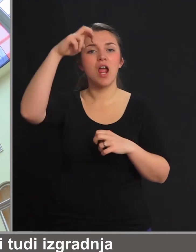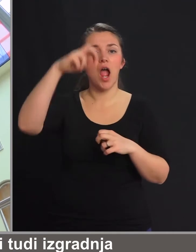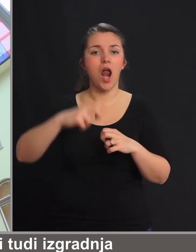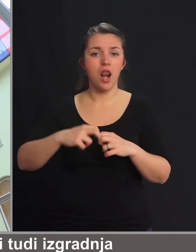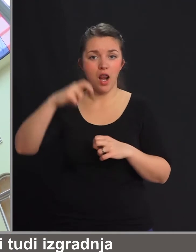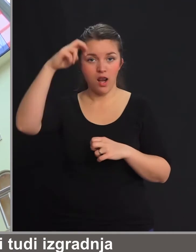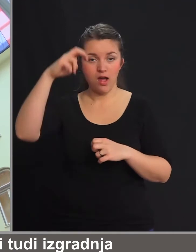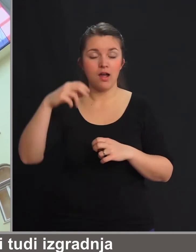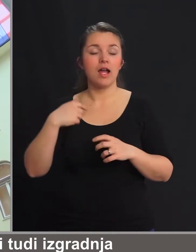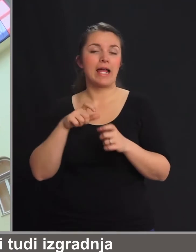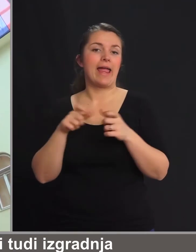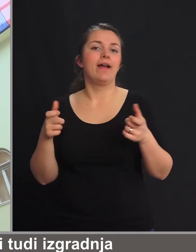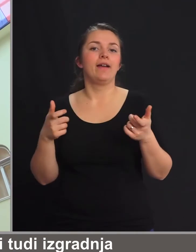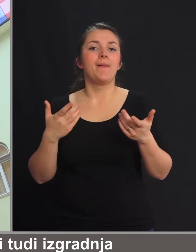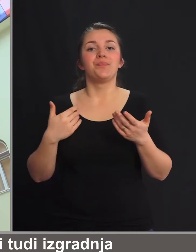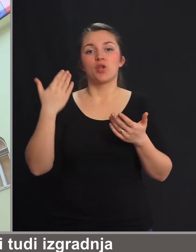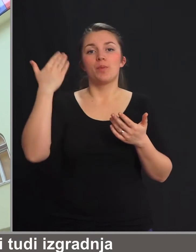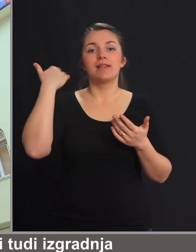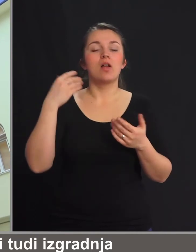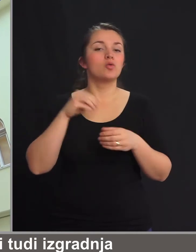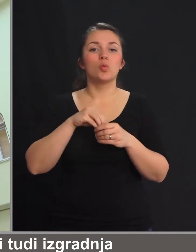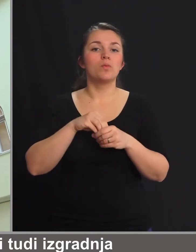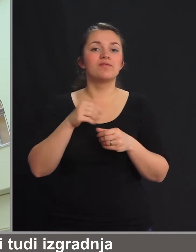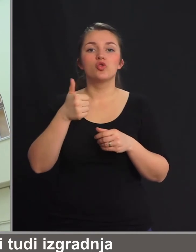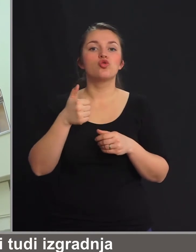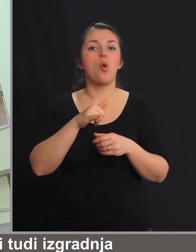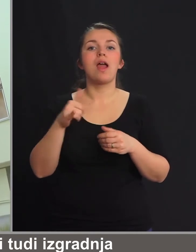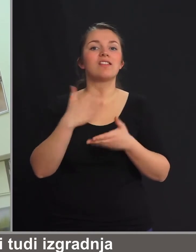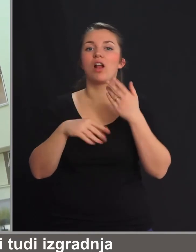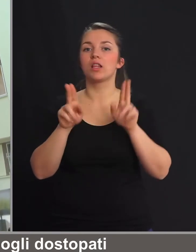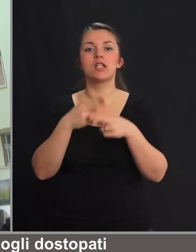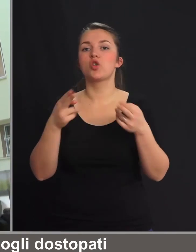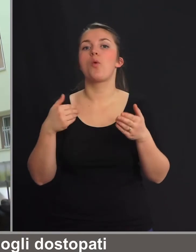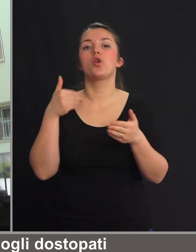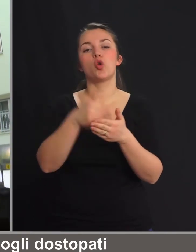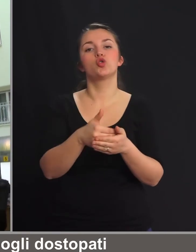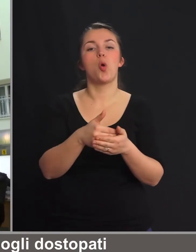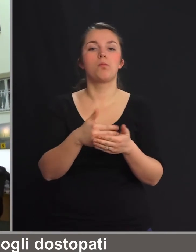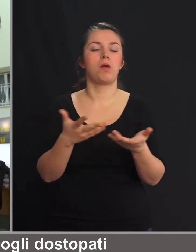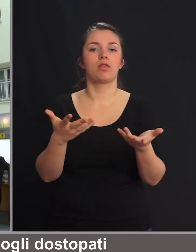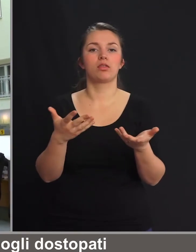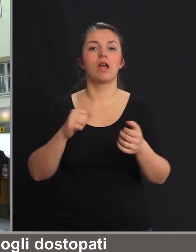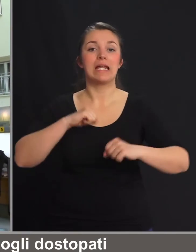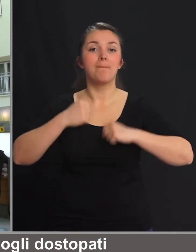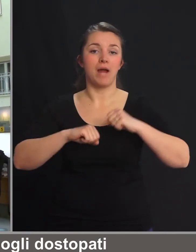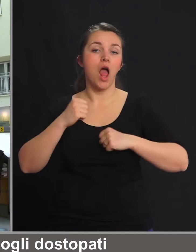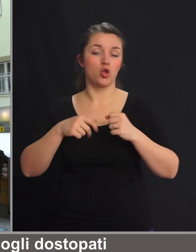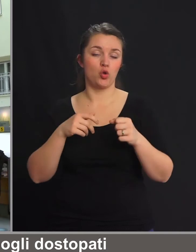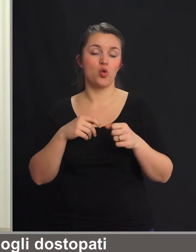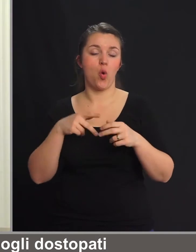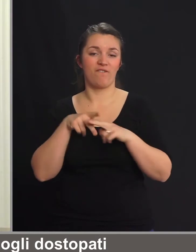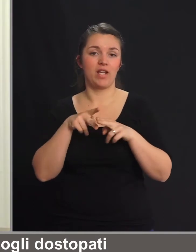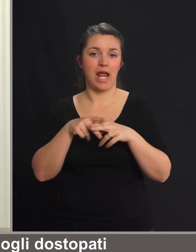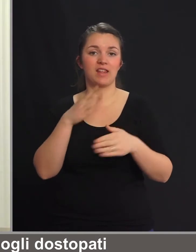izgradnja dvigal, kajti v preteklosti praktično 100 let invalidi niso mogli dostopati, mislim,